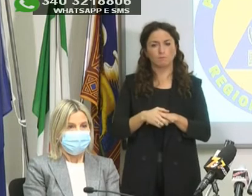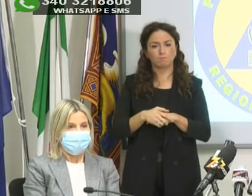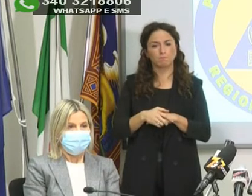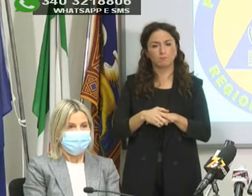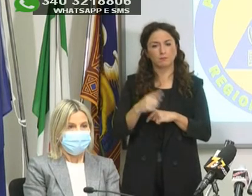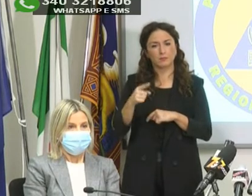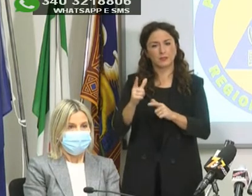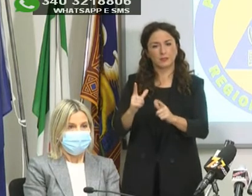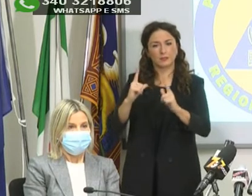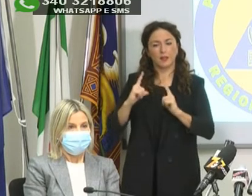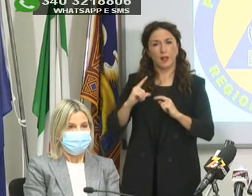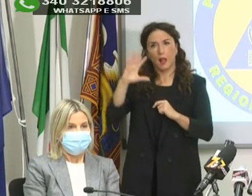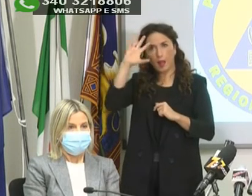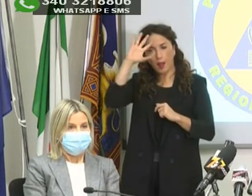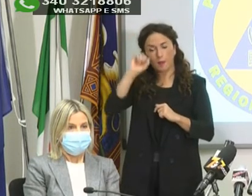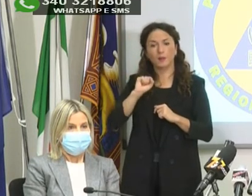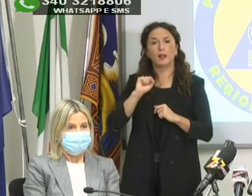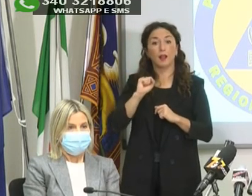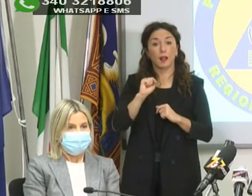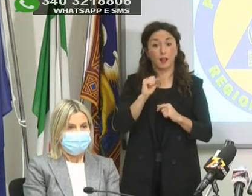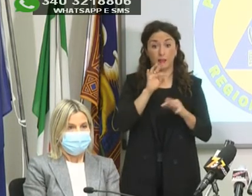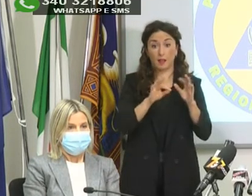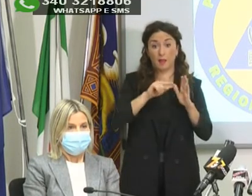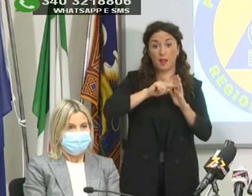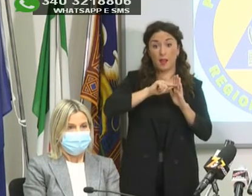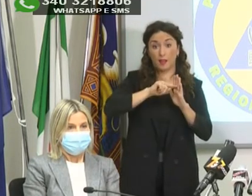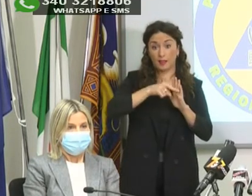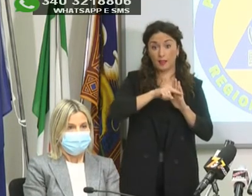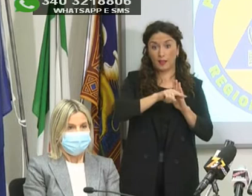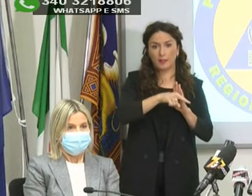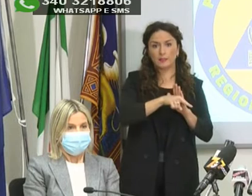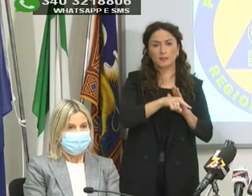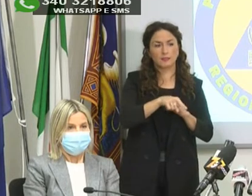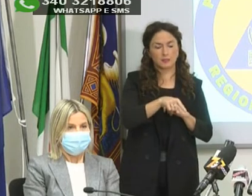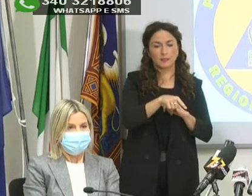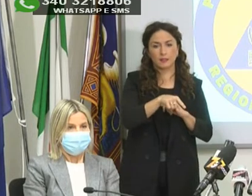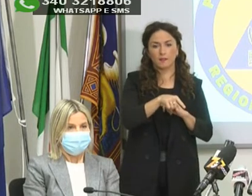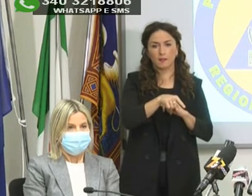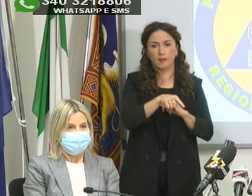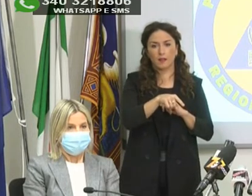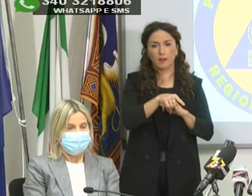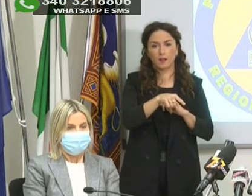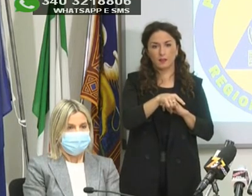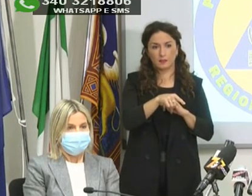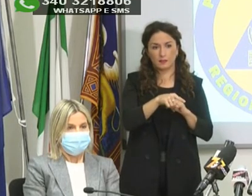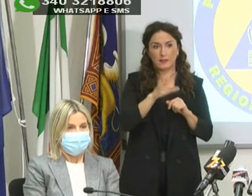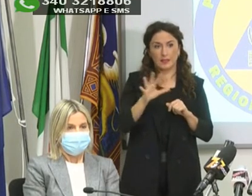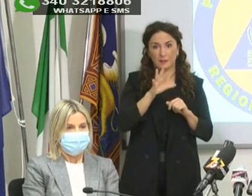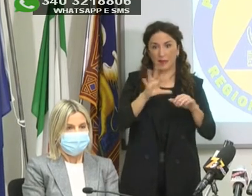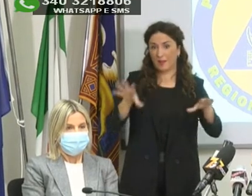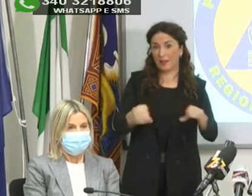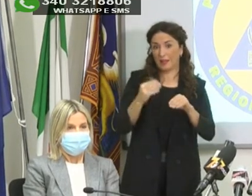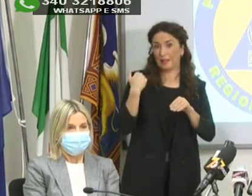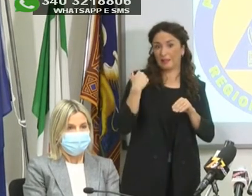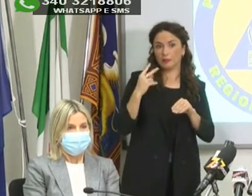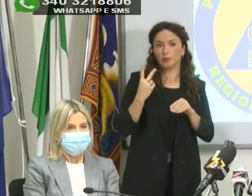capire che non saranno le terapie intensive come magari si poteva, era ragionevole pensare all'inizio di questa seconda ondata che è